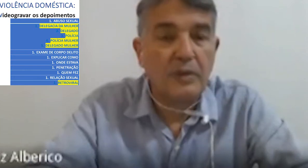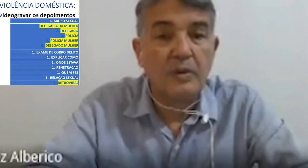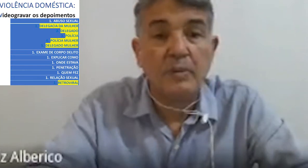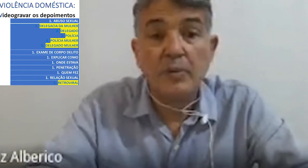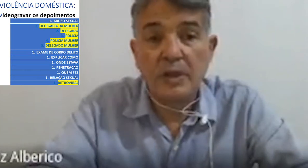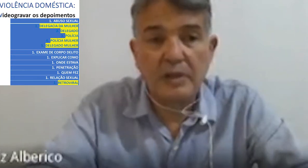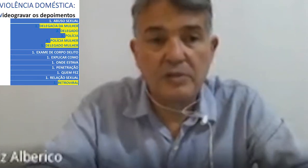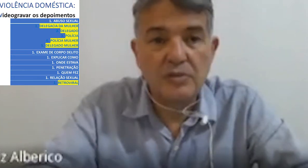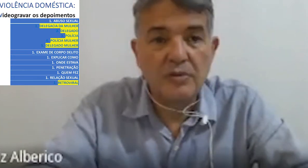Por que isso?